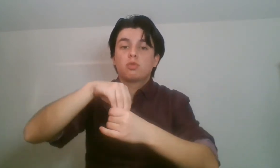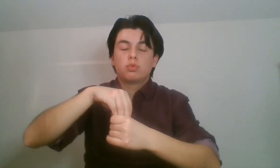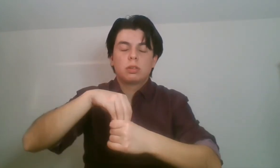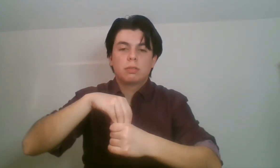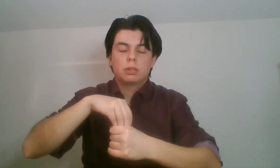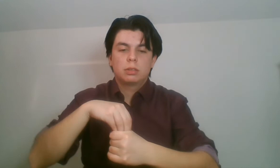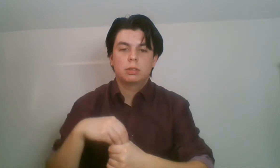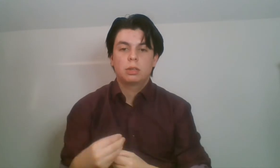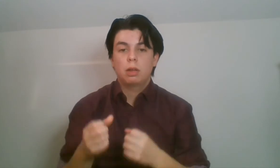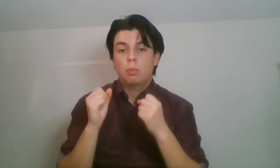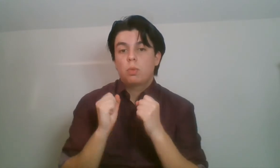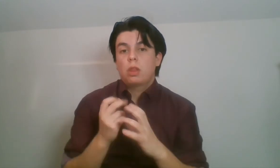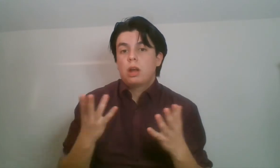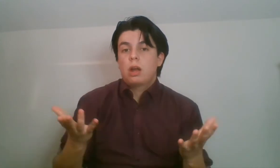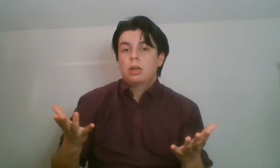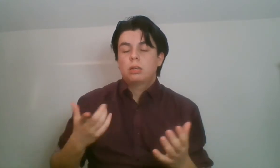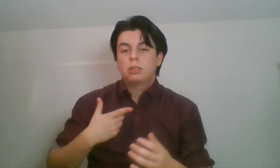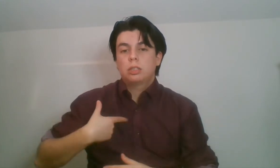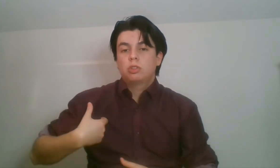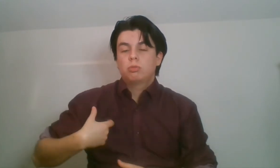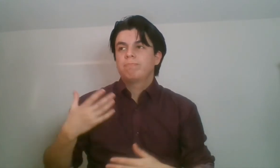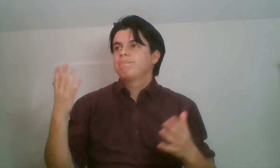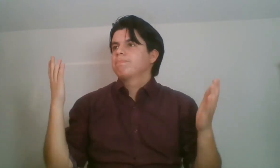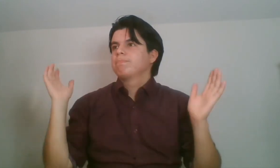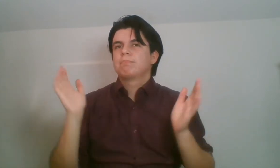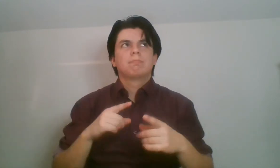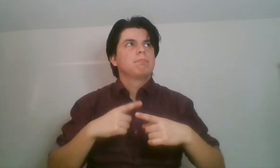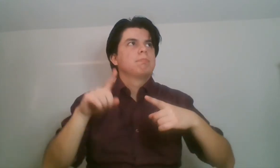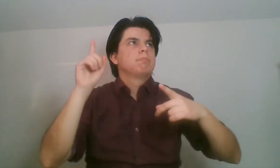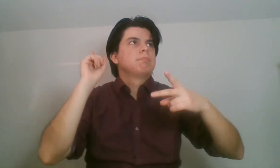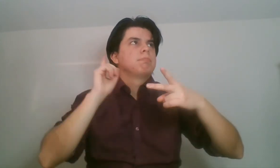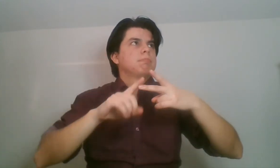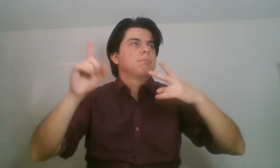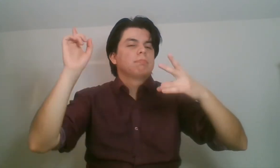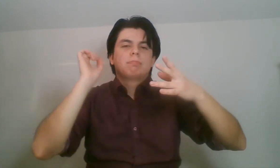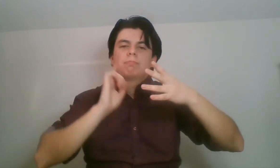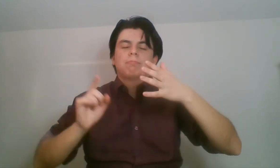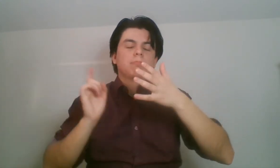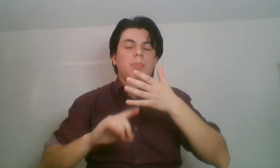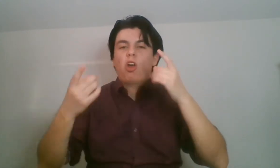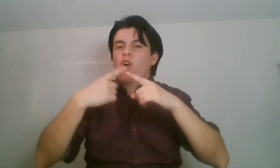finalmente parten desde una mirada muy inclusiva también.